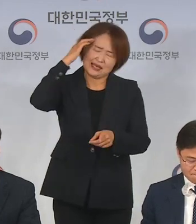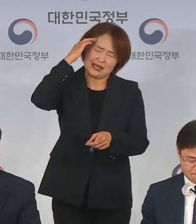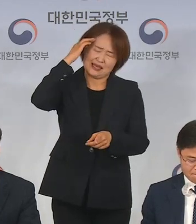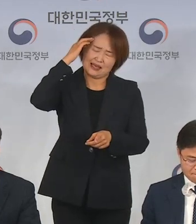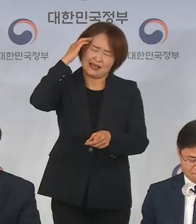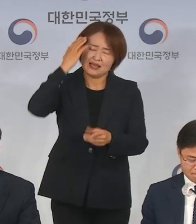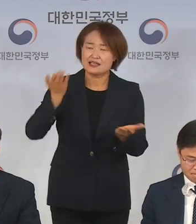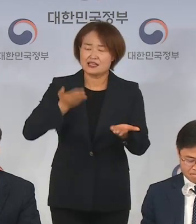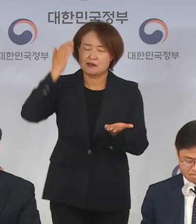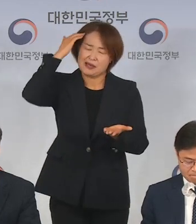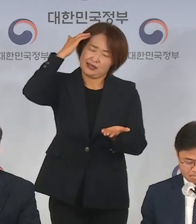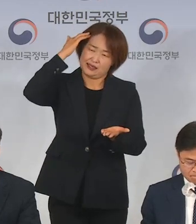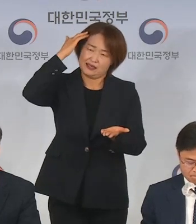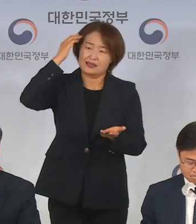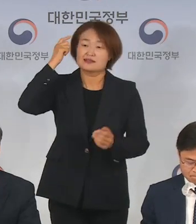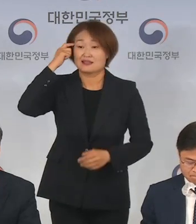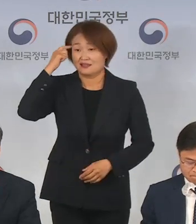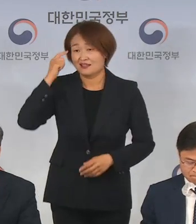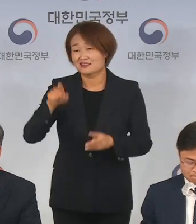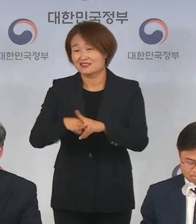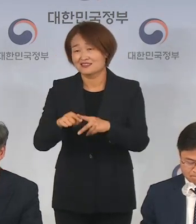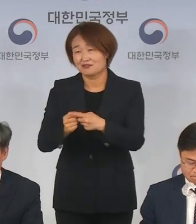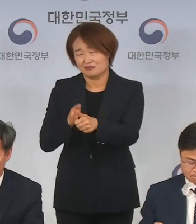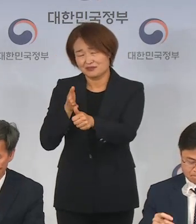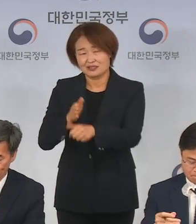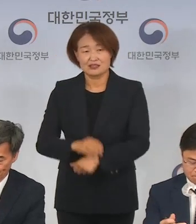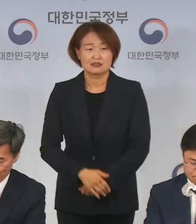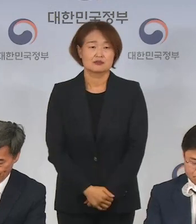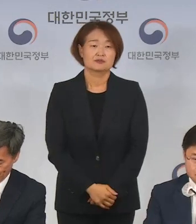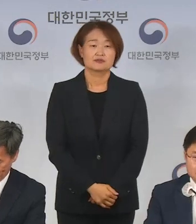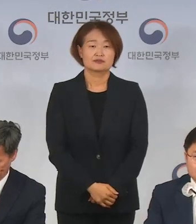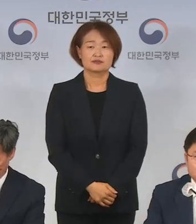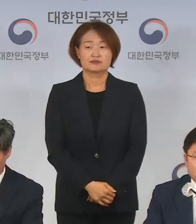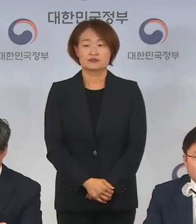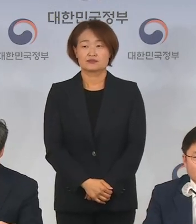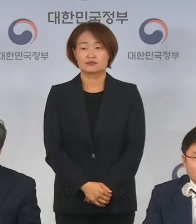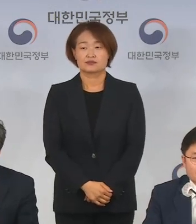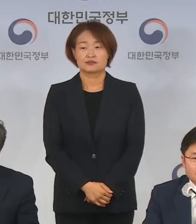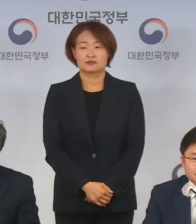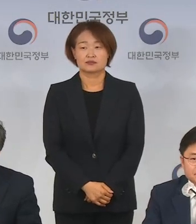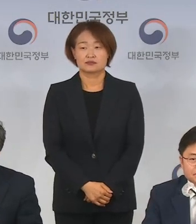절대 도움은 안 된다고 생각을 합니다. 그렇게 이해해 주시면 고맙겠습니다.